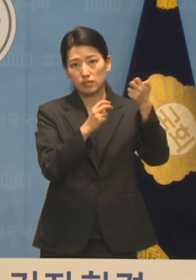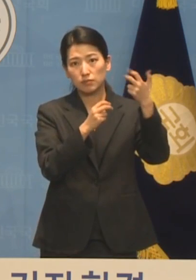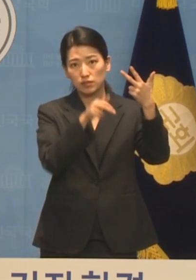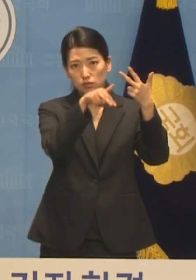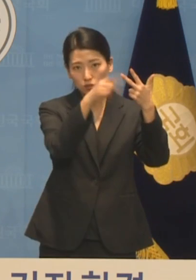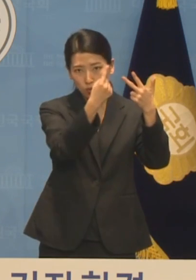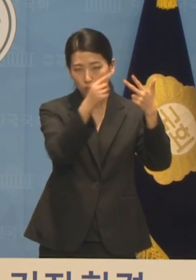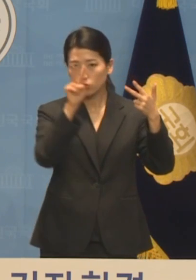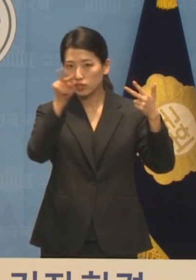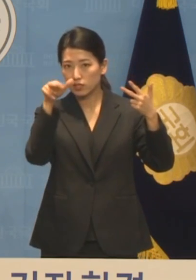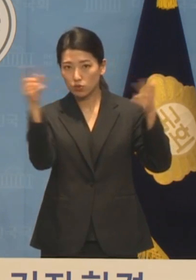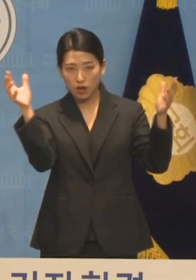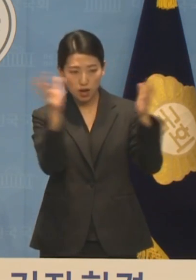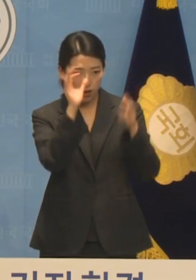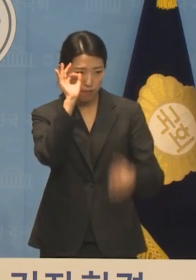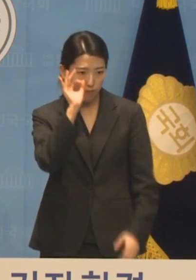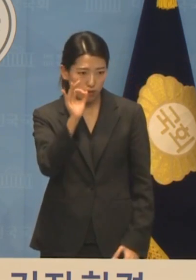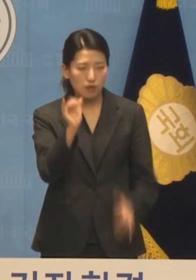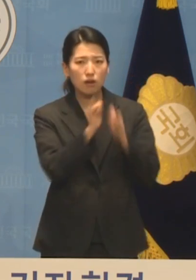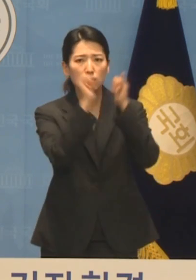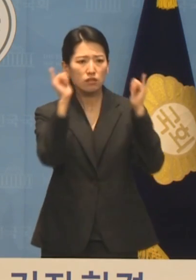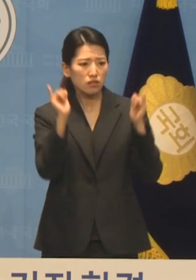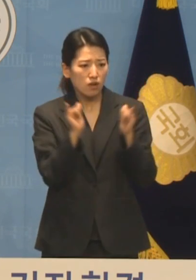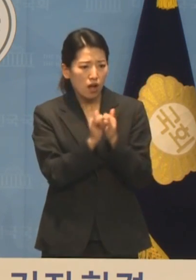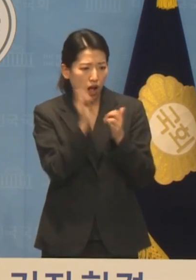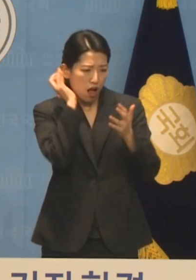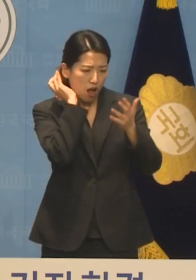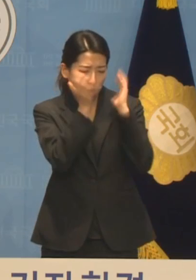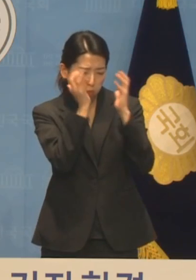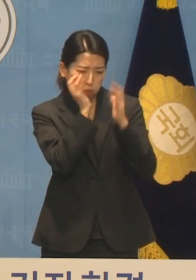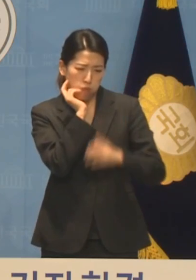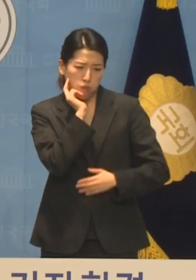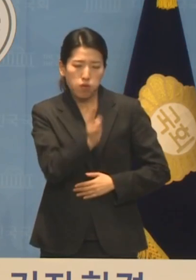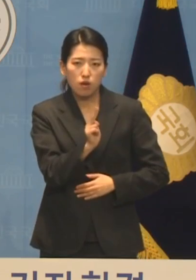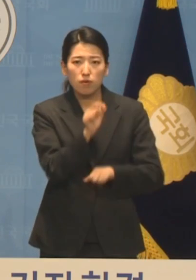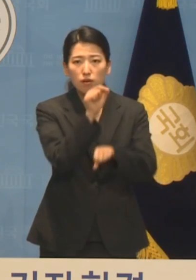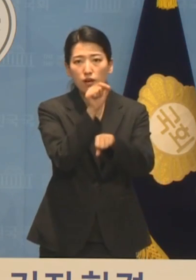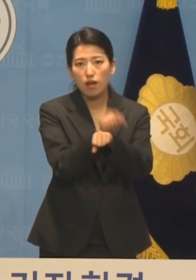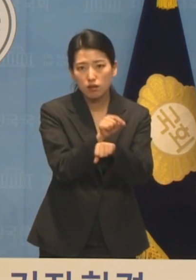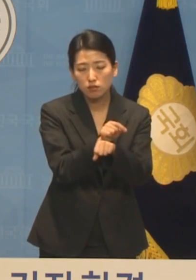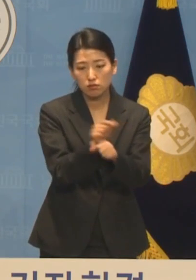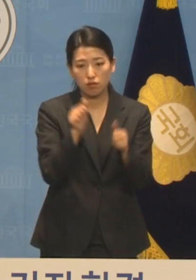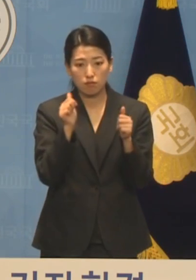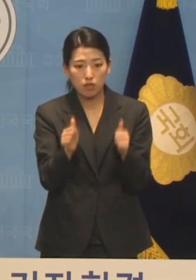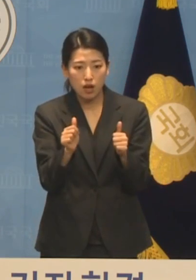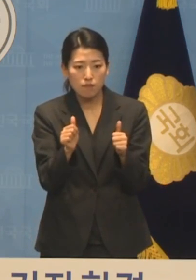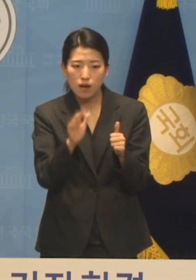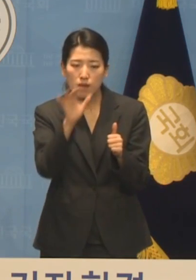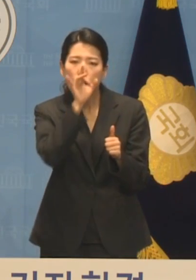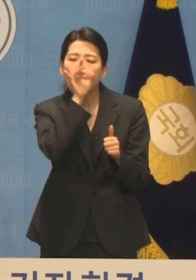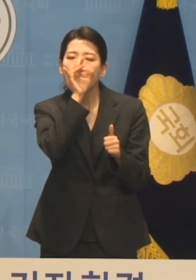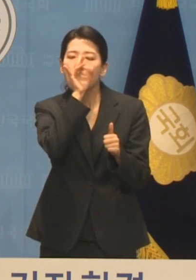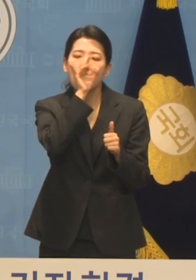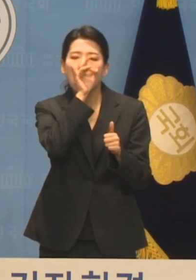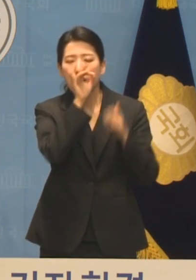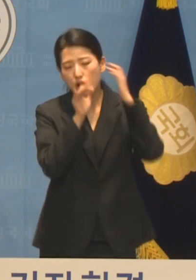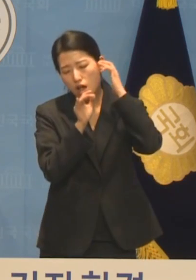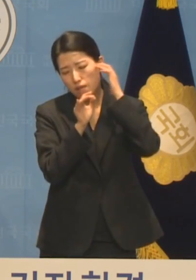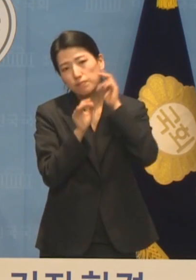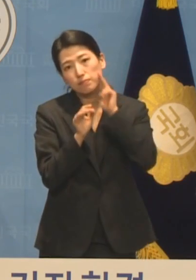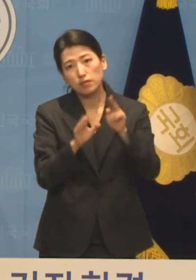제2조를 종합해보면 사회 질서가 극도로 교란되어 행정 및 사법 기능의 수행이 현저히 곤란한